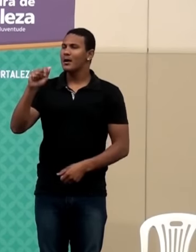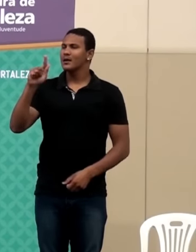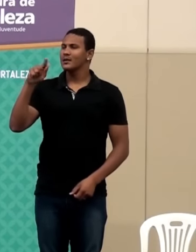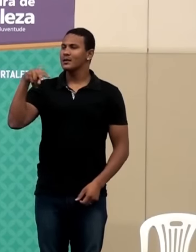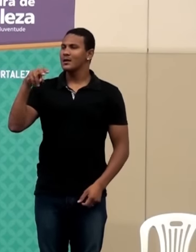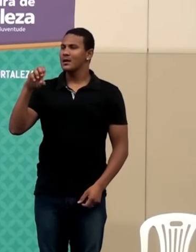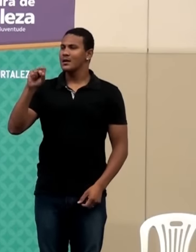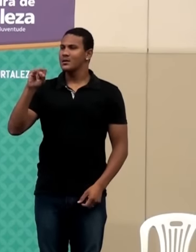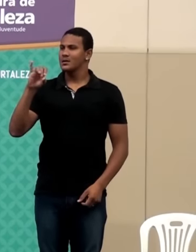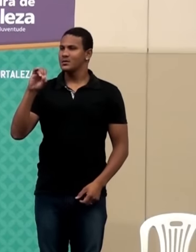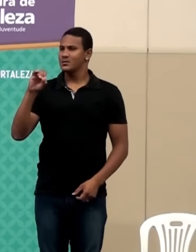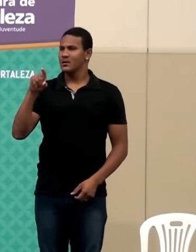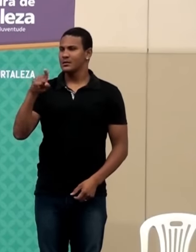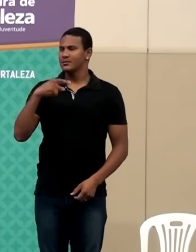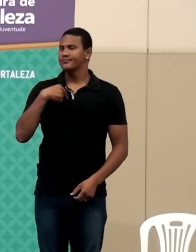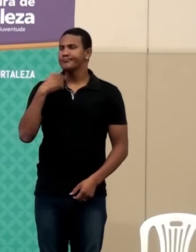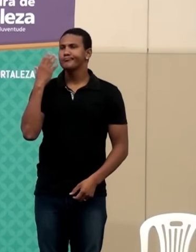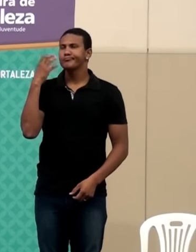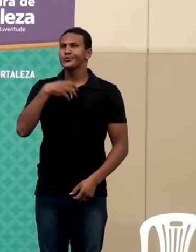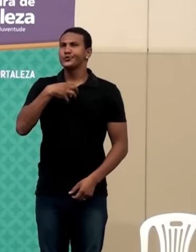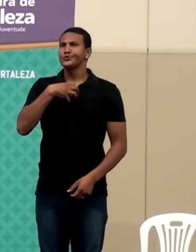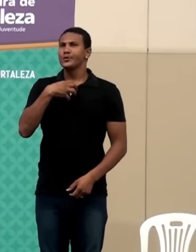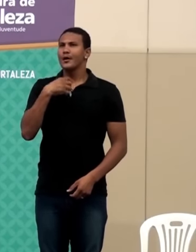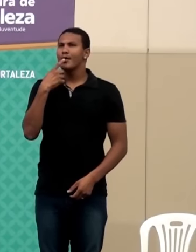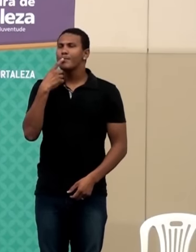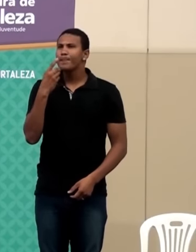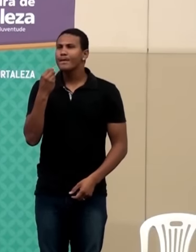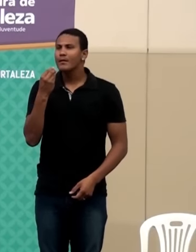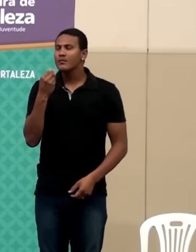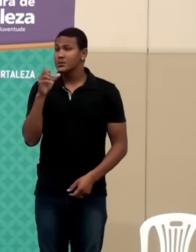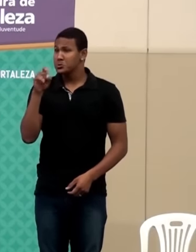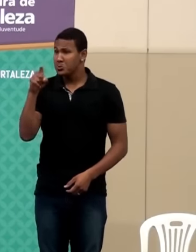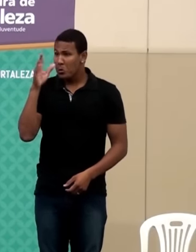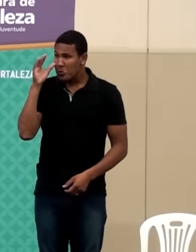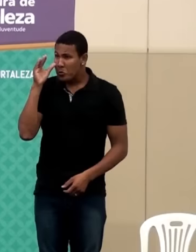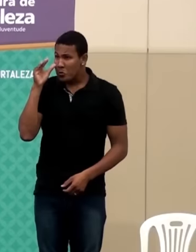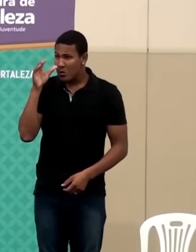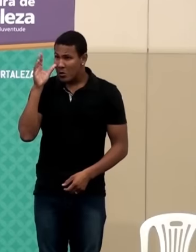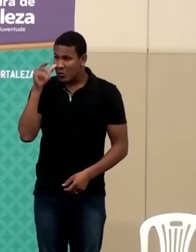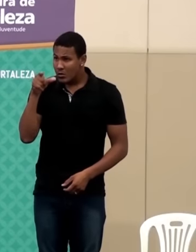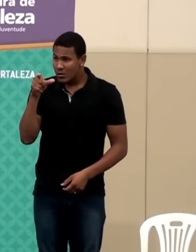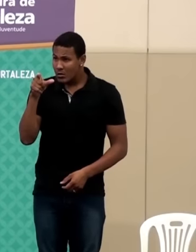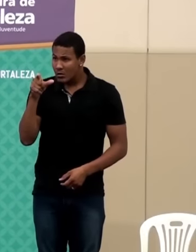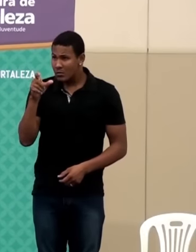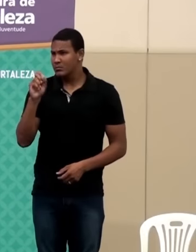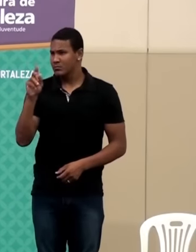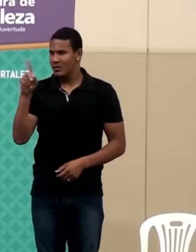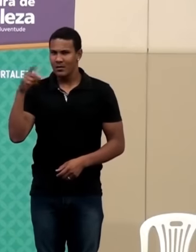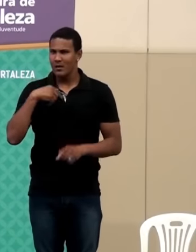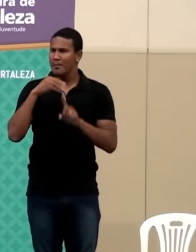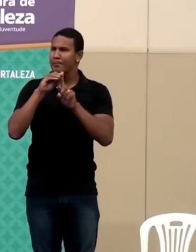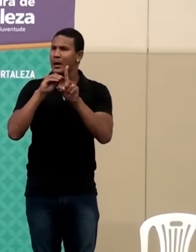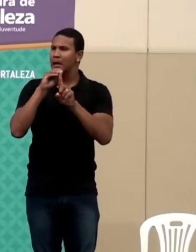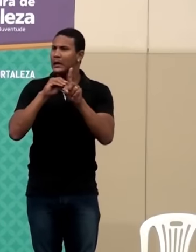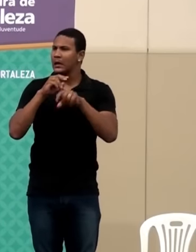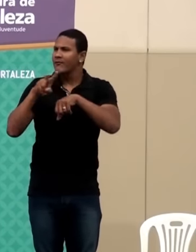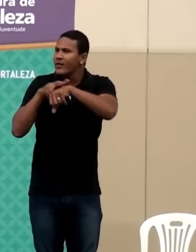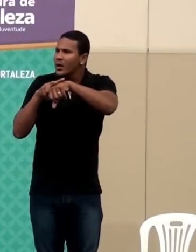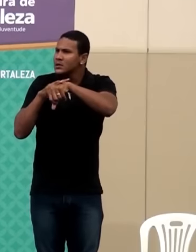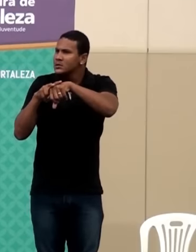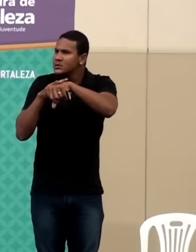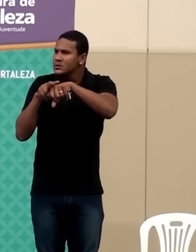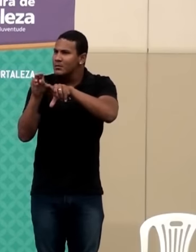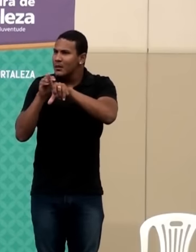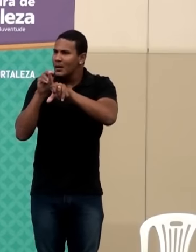cáustico adstringente. Se você tiver muita curiosidade, pega uma banana bem verde, dá uma dentada na banana bem verde. É esse sabor